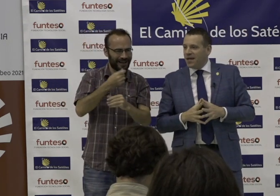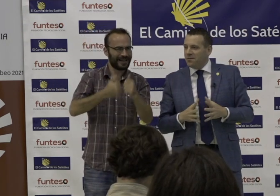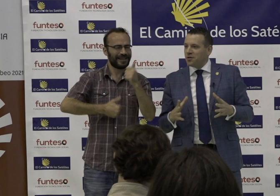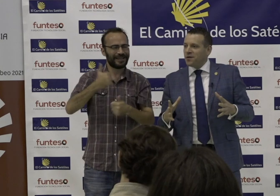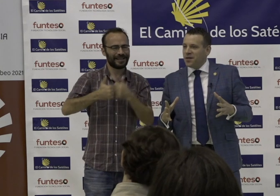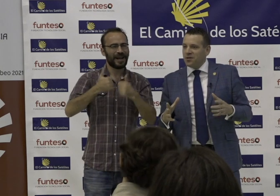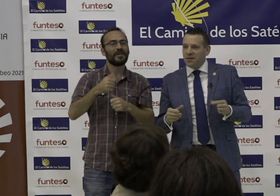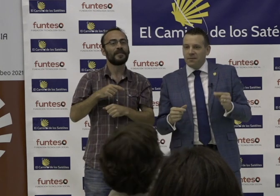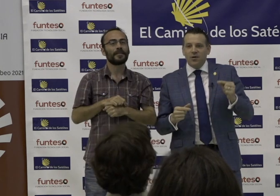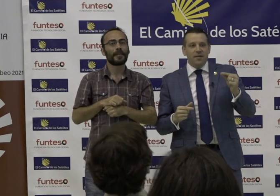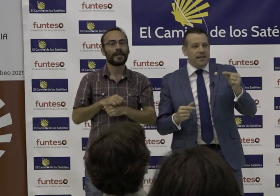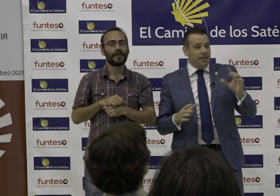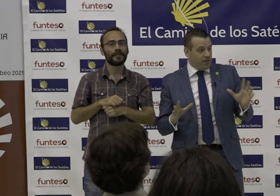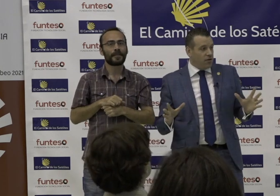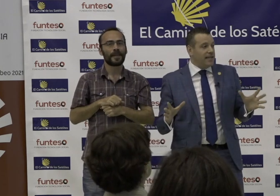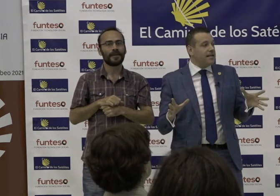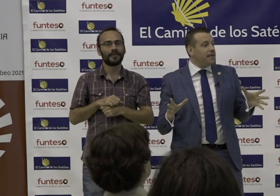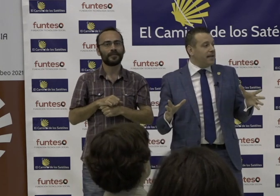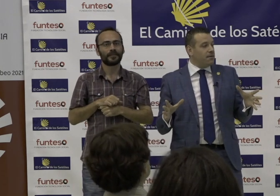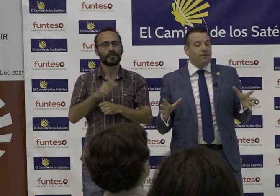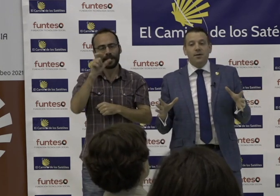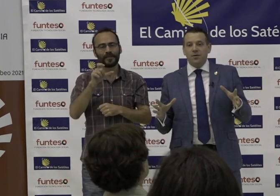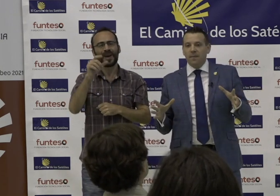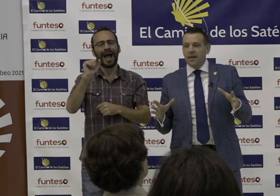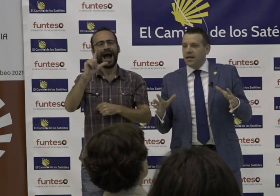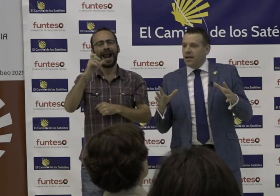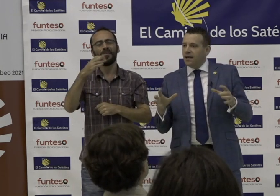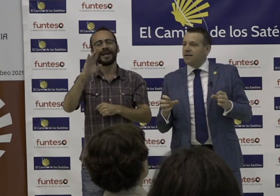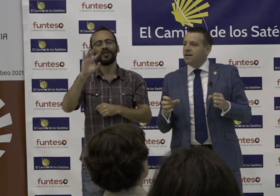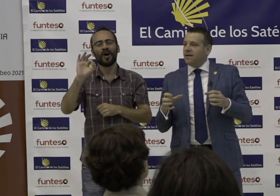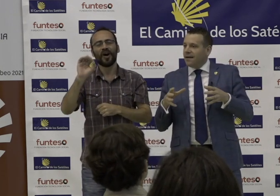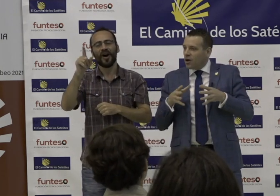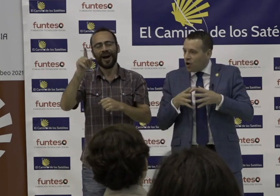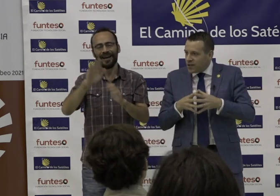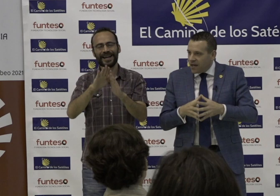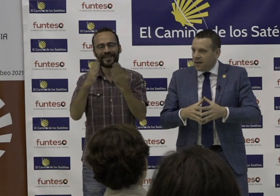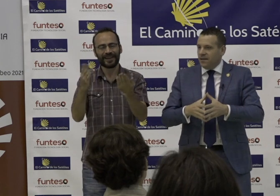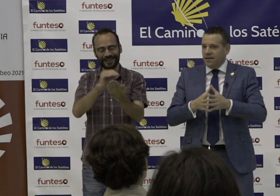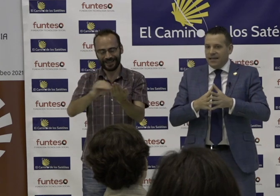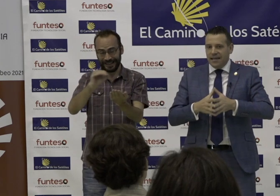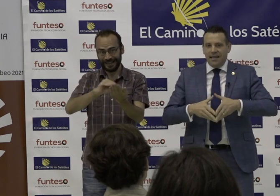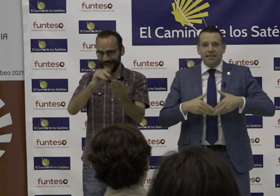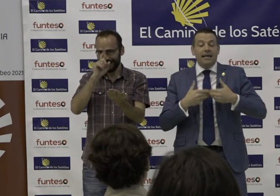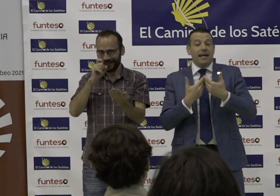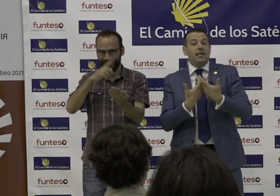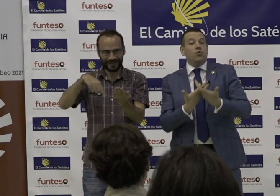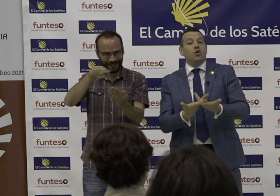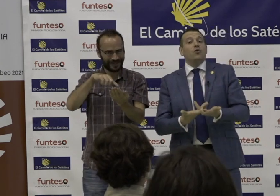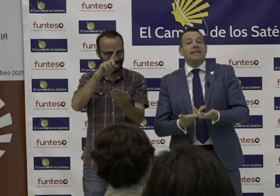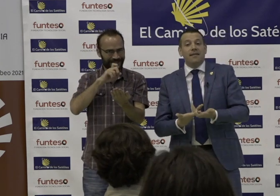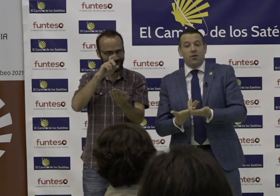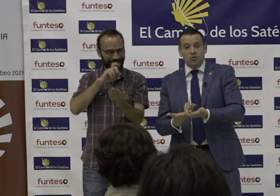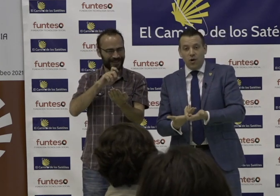Ferreiro. Alberto Ferreiro llevaba una libreta. ¿Recordáis la libreta que llevaba Alberto? En él contaba que decía que ahí